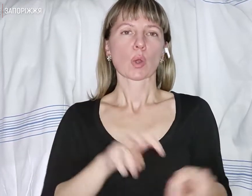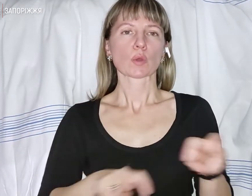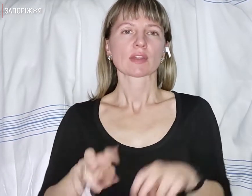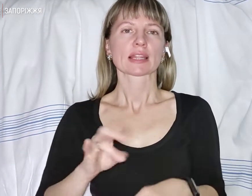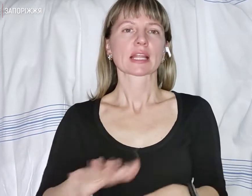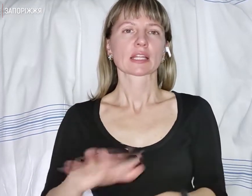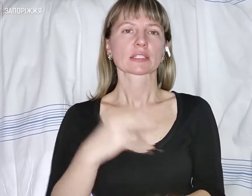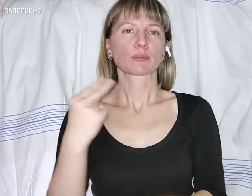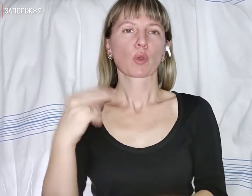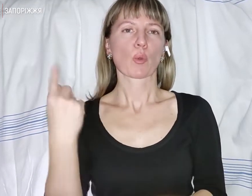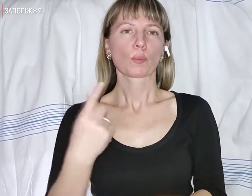Нет.